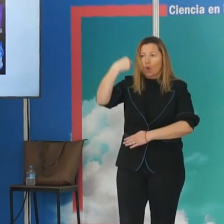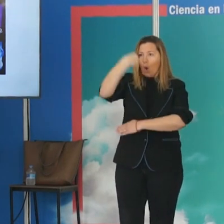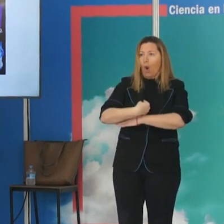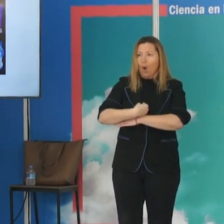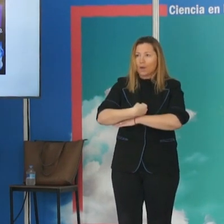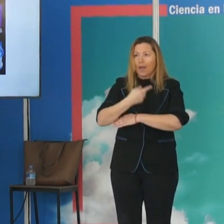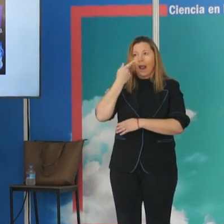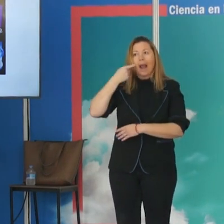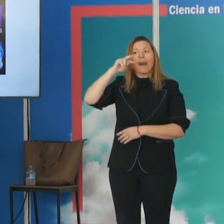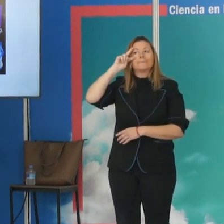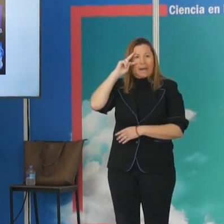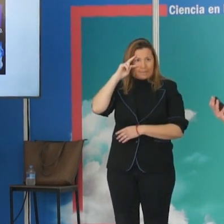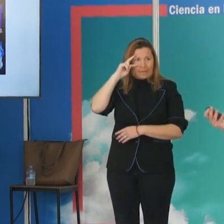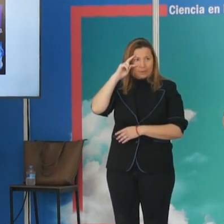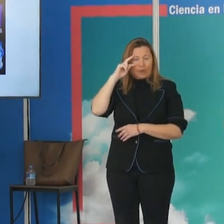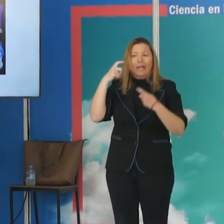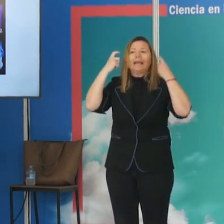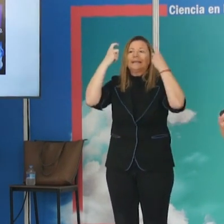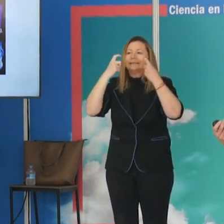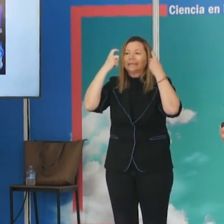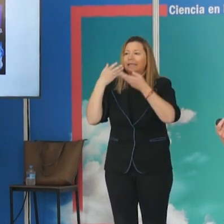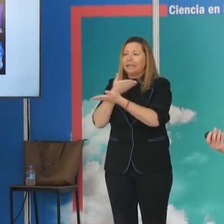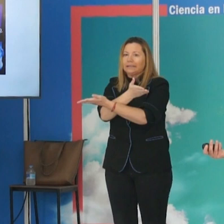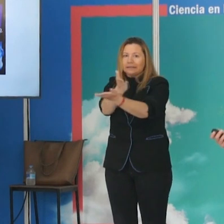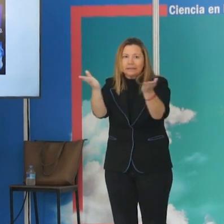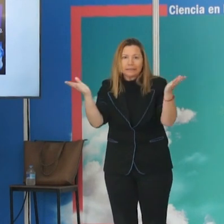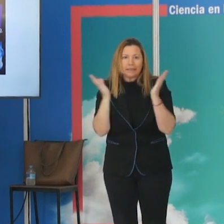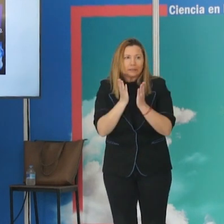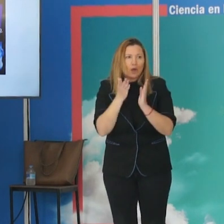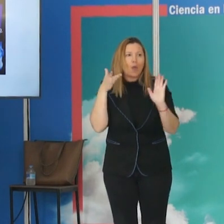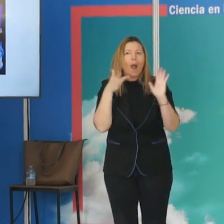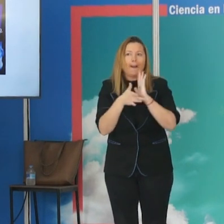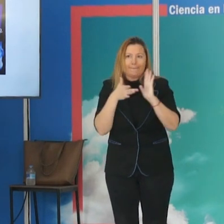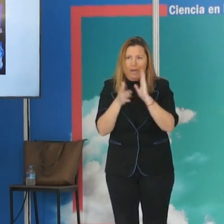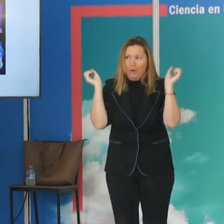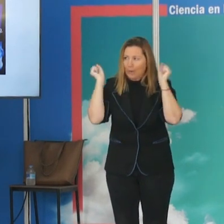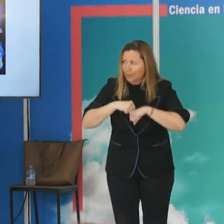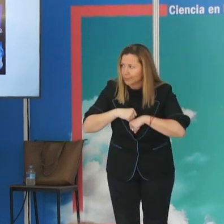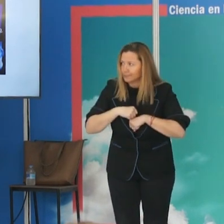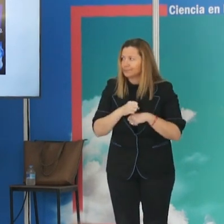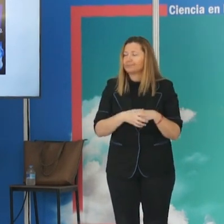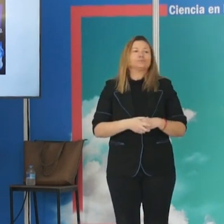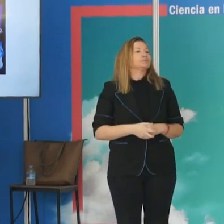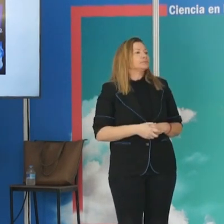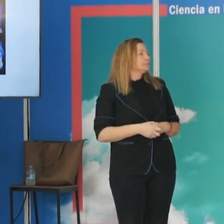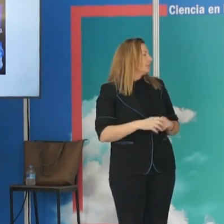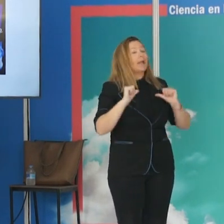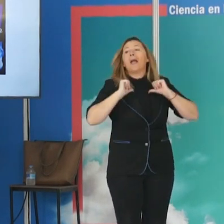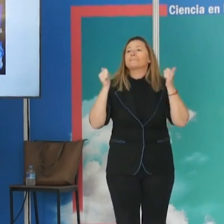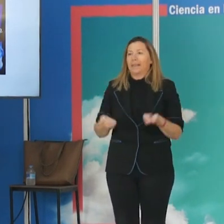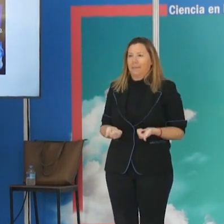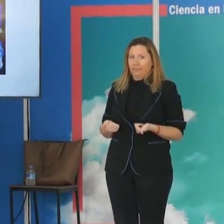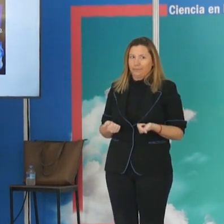una vez que haga el experimento, pues intentemos entre todos buscarle la explicación, ¿vale? Pues bien, vamos a